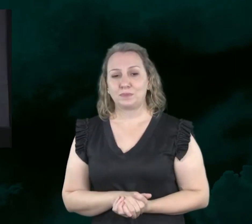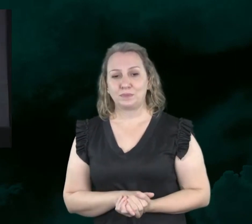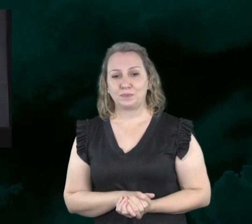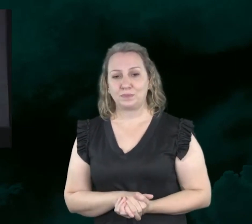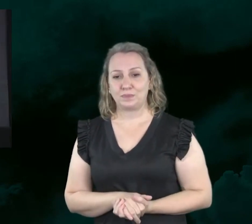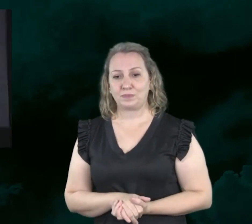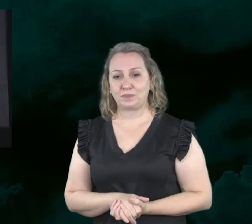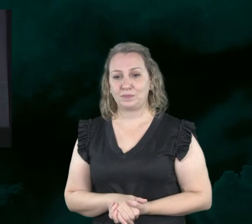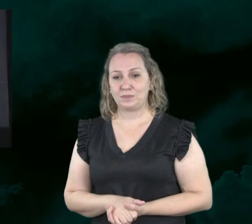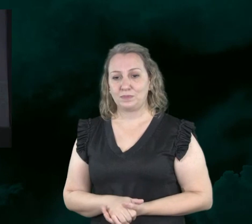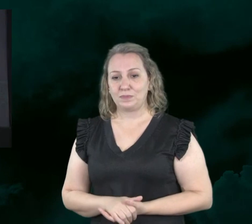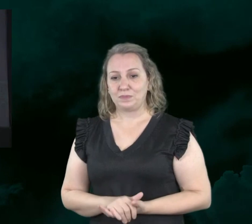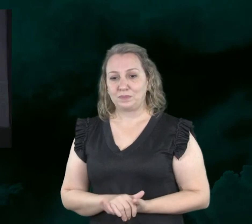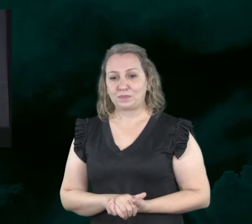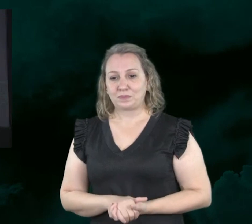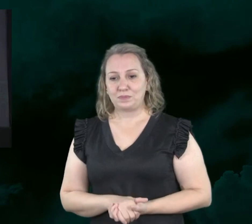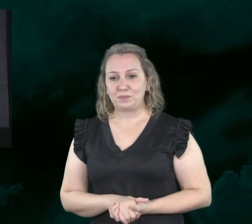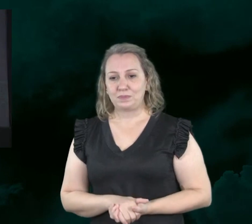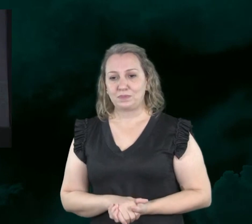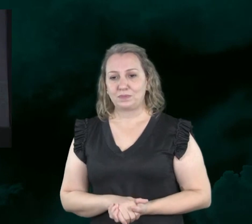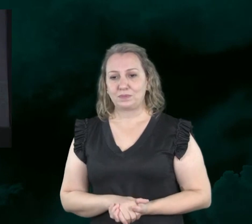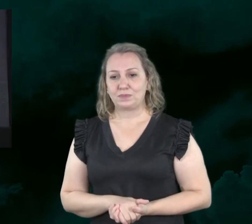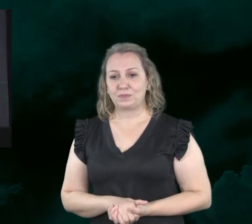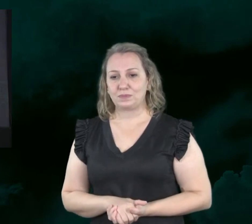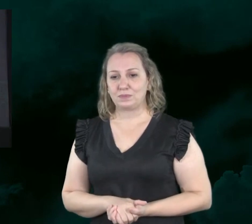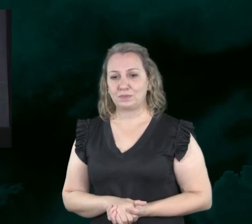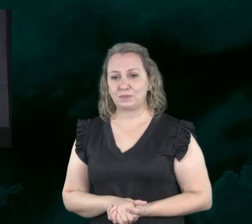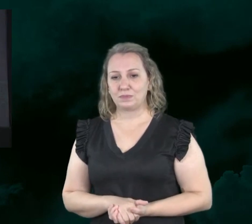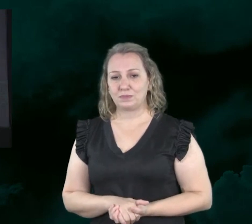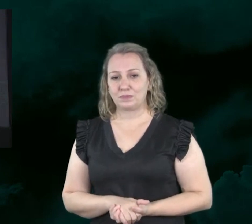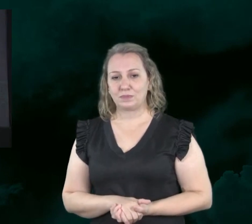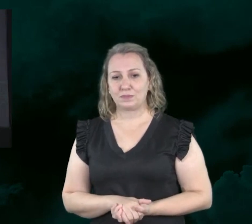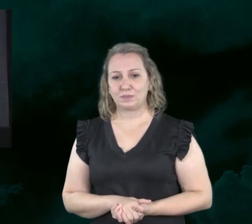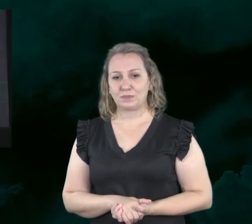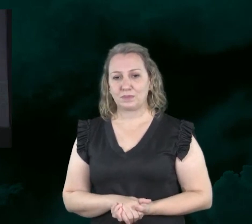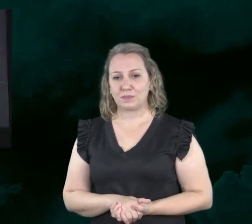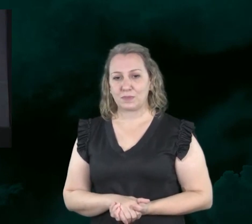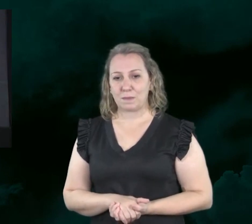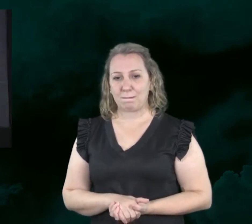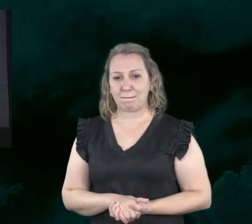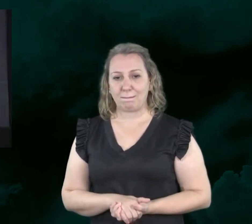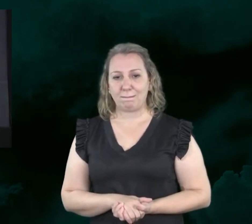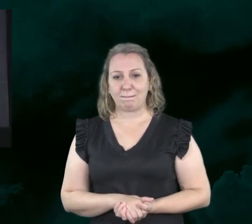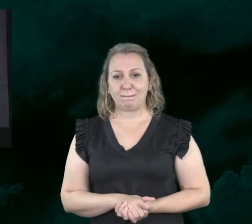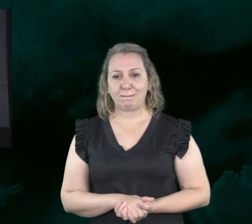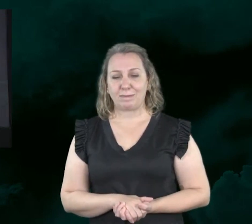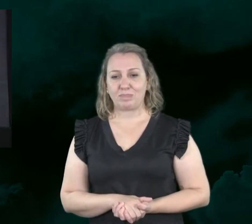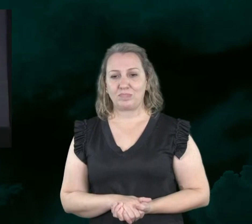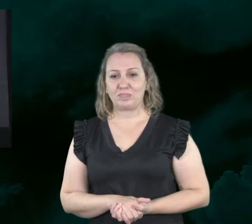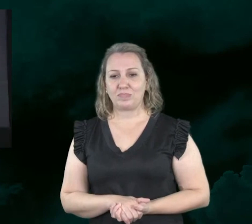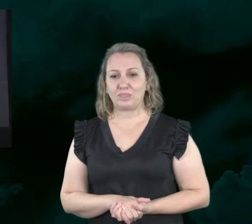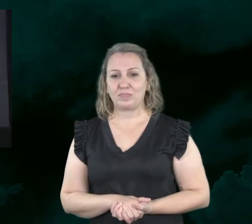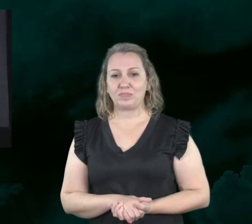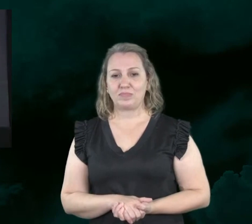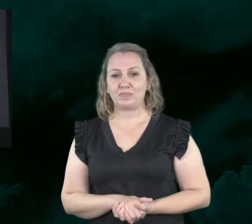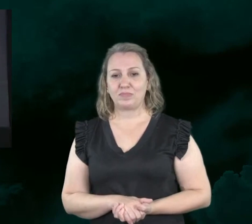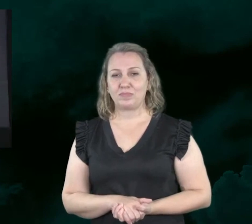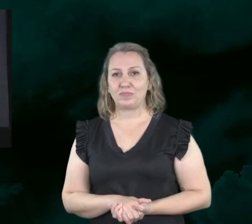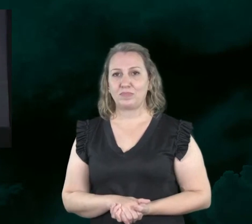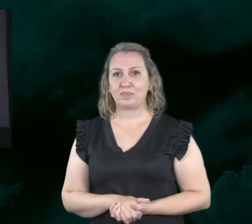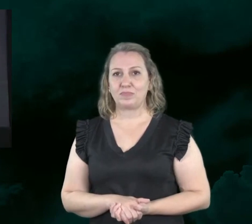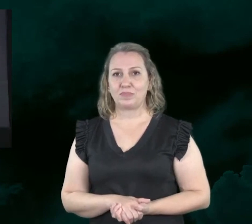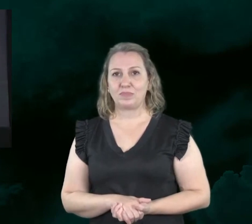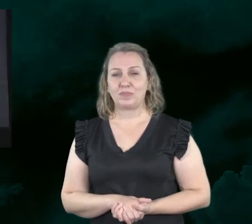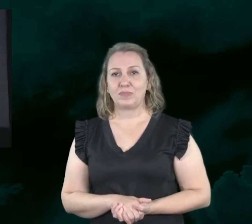Essa aqui, né? Não, isso aqui já vimos, né? Hipomoné, tá? Hipomoné. Então essa aqui é a palavra perseverança. Muito